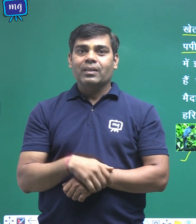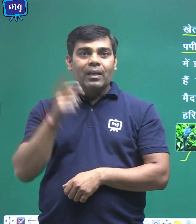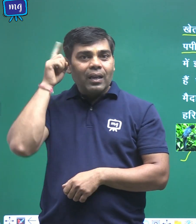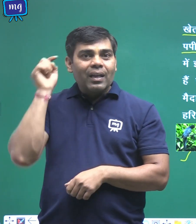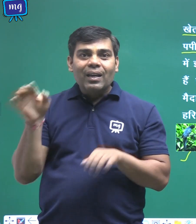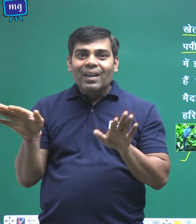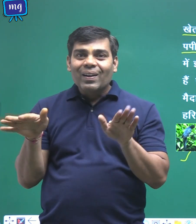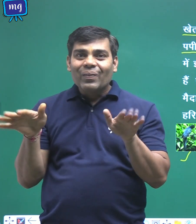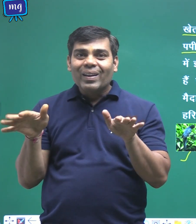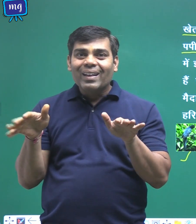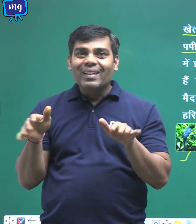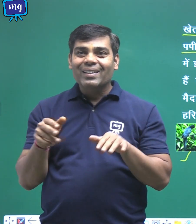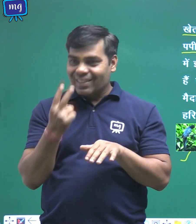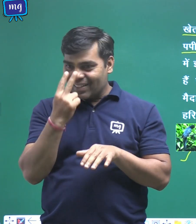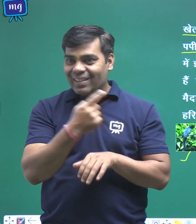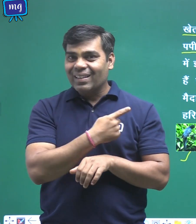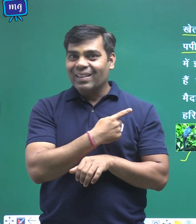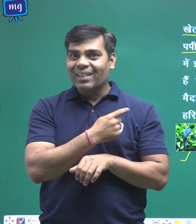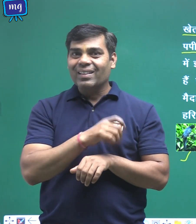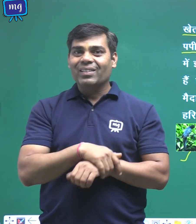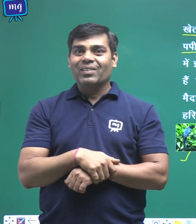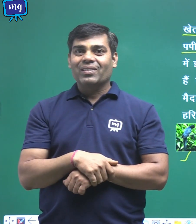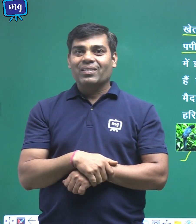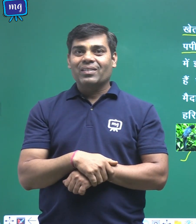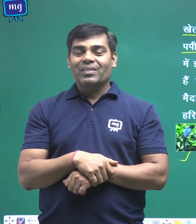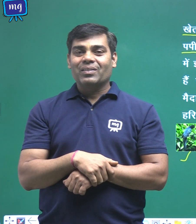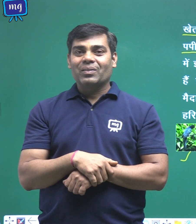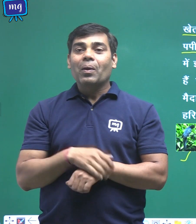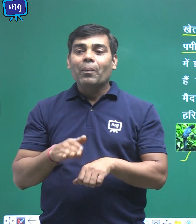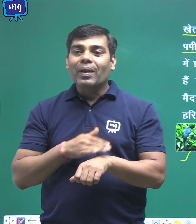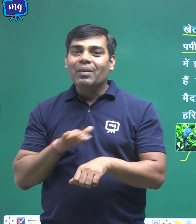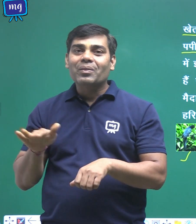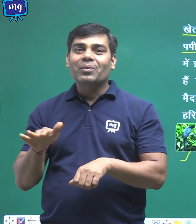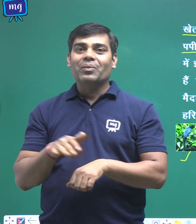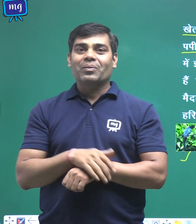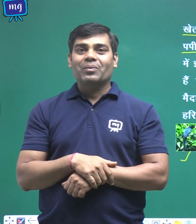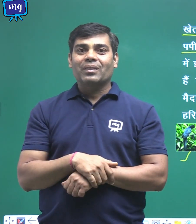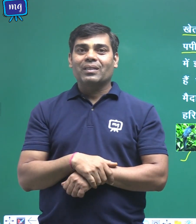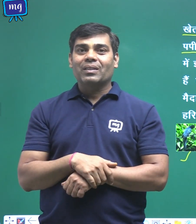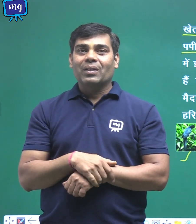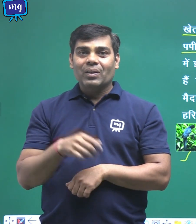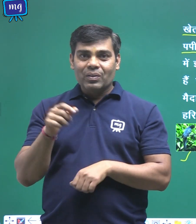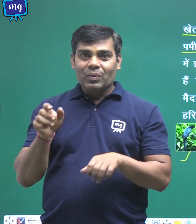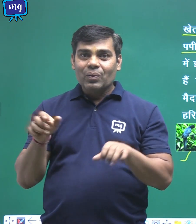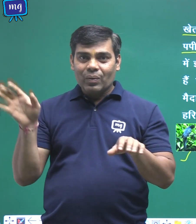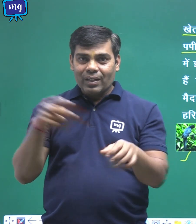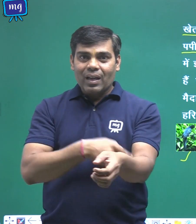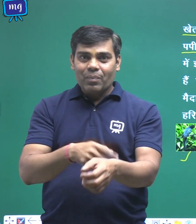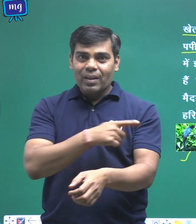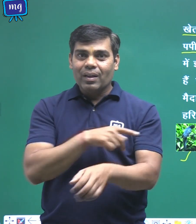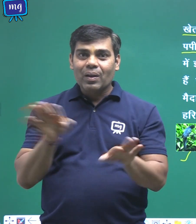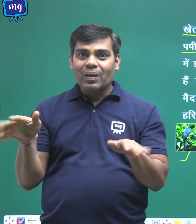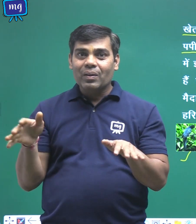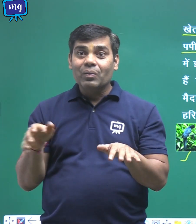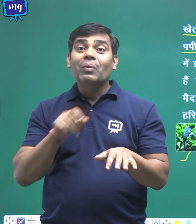कोयल दिखाई देती है। प्यारे बच्चों, कोयल